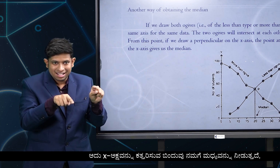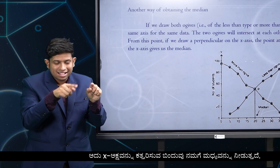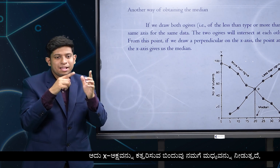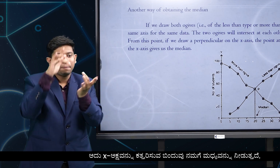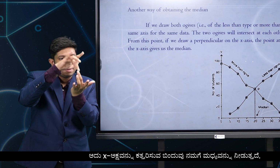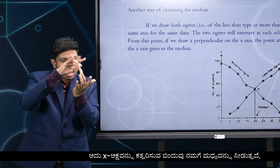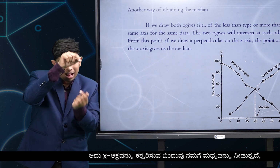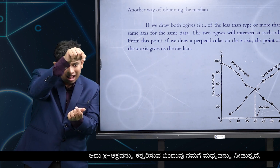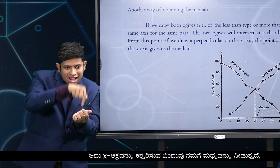ನೀಡುತ್ತದೆ.